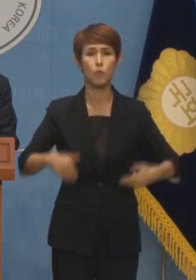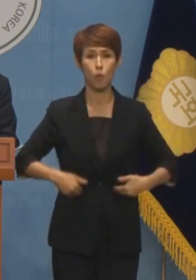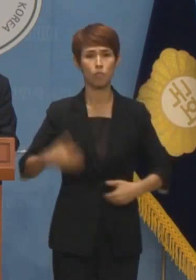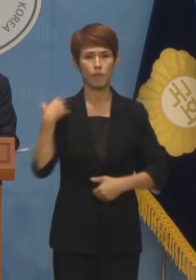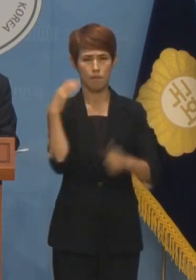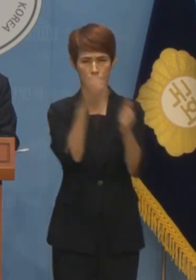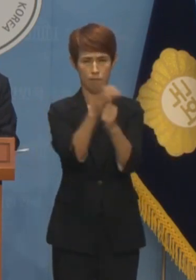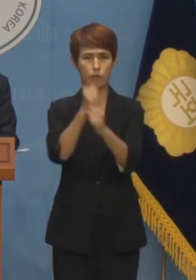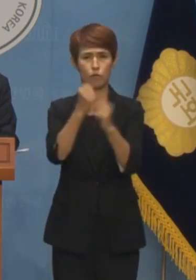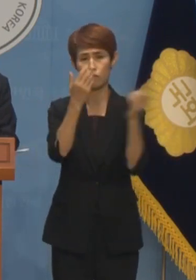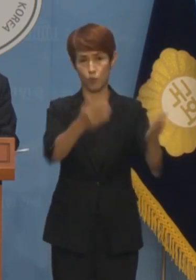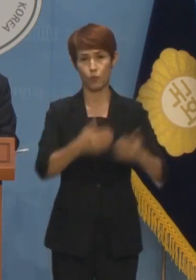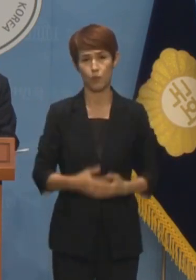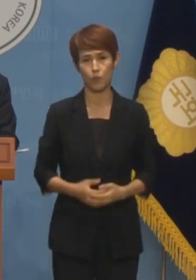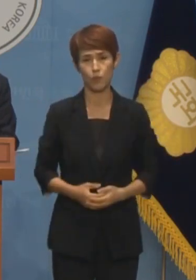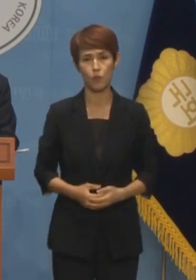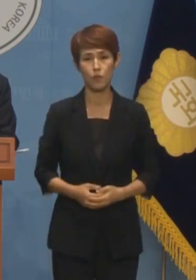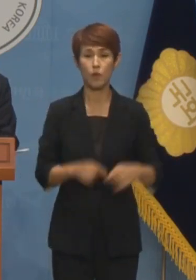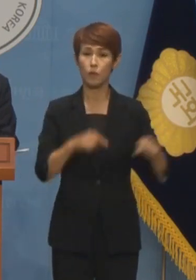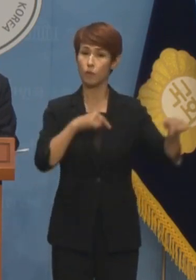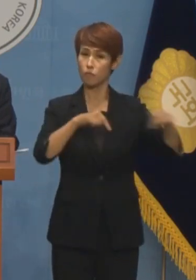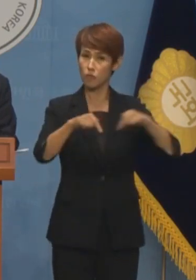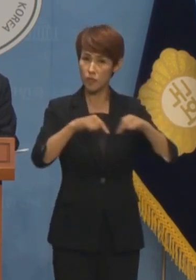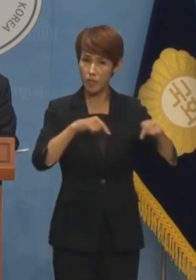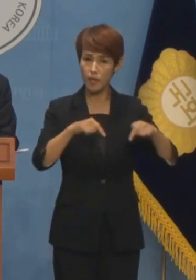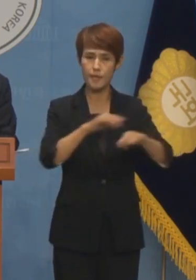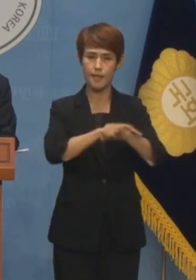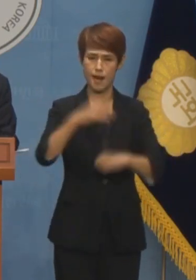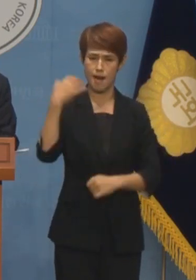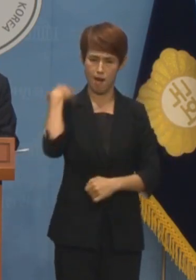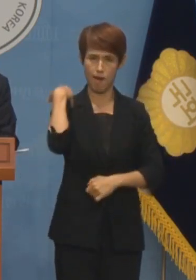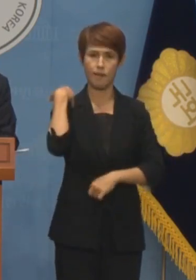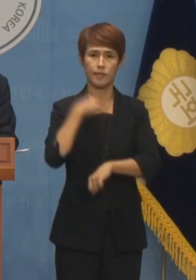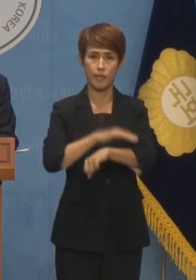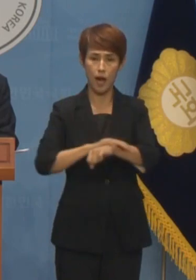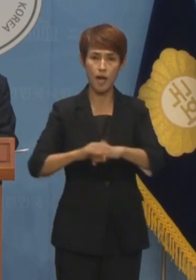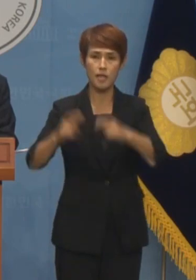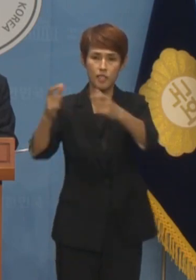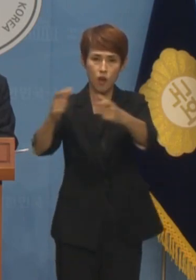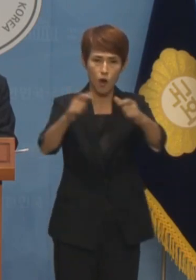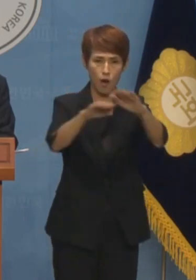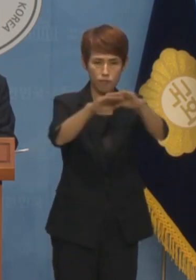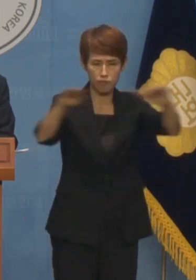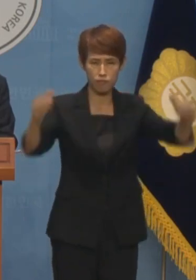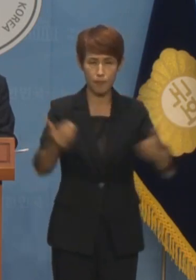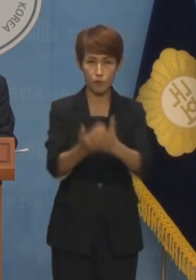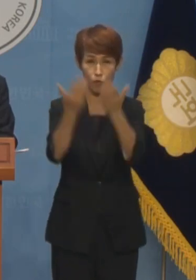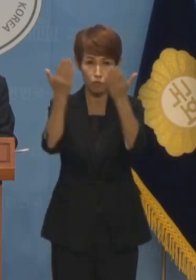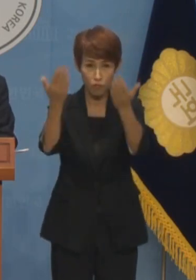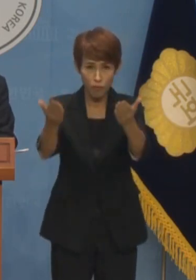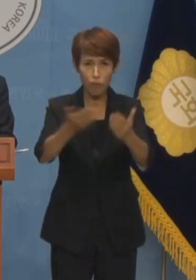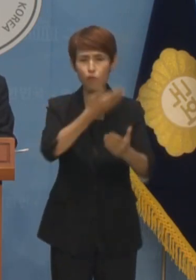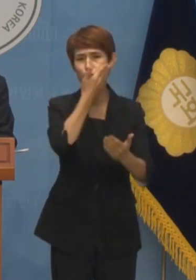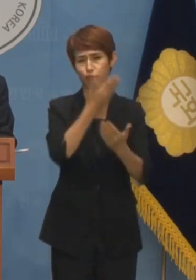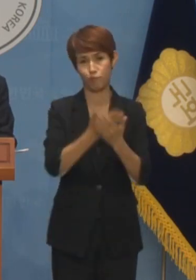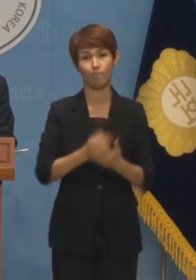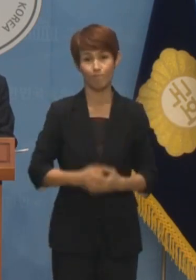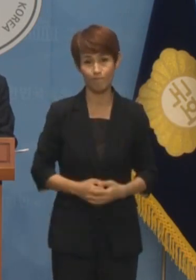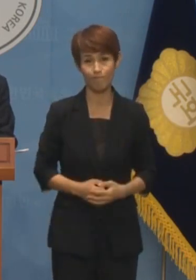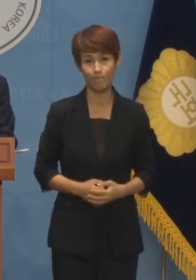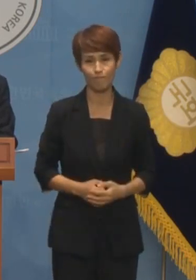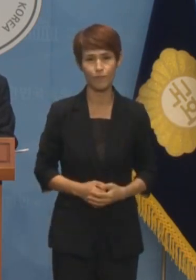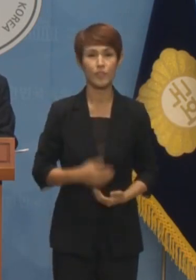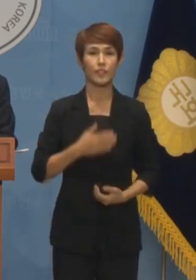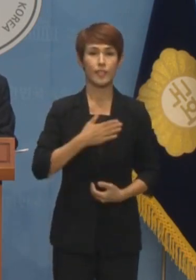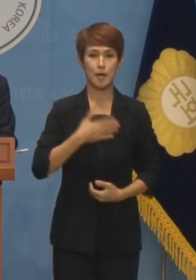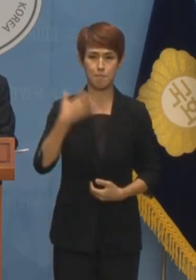하겠습니다. 또한 우리 정치가 제대로 역할을 하여 지역 균형 발전을 이루는 것이 매우 중요합니다.